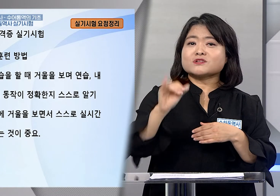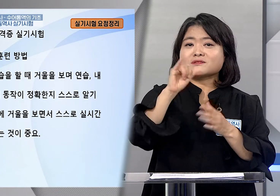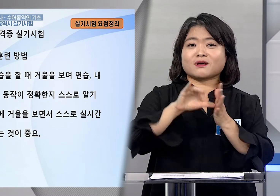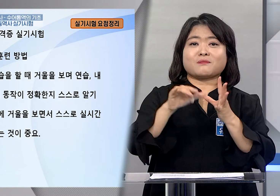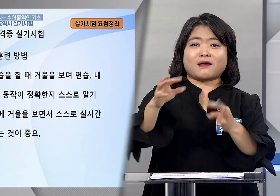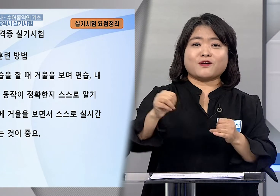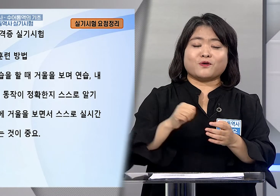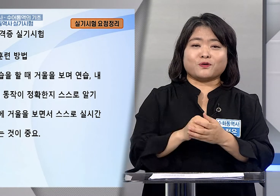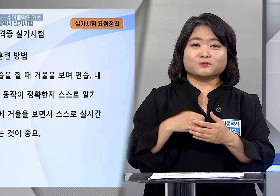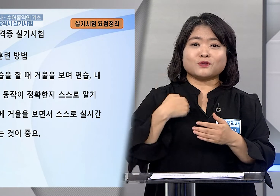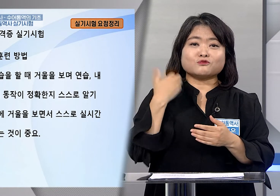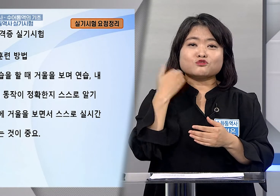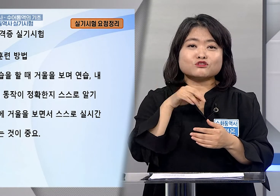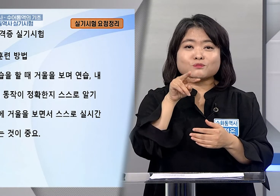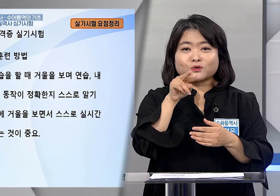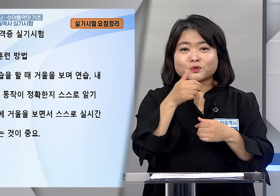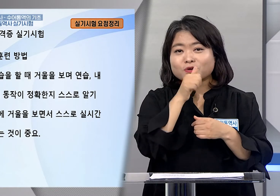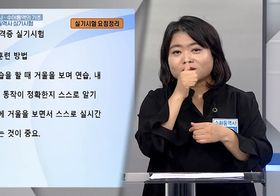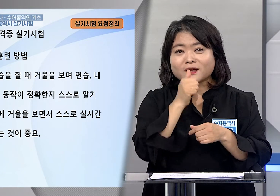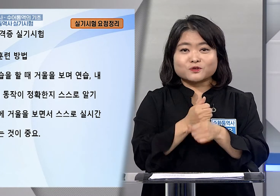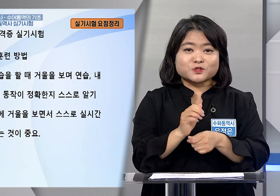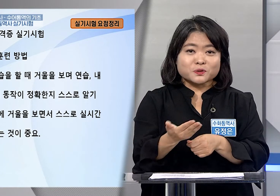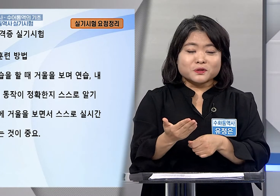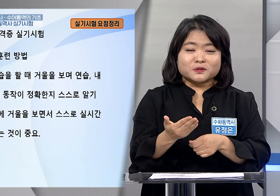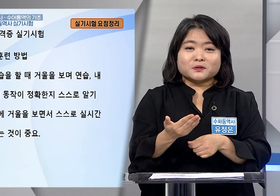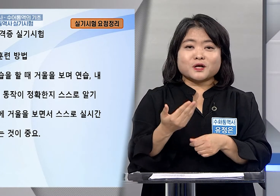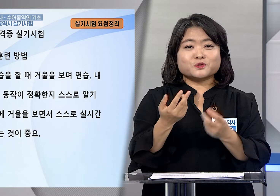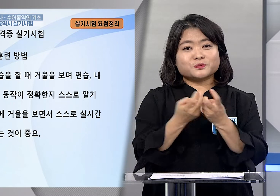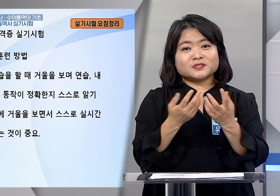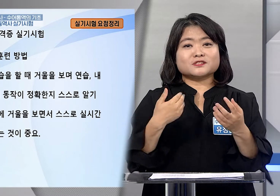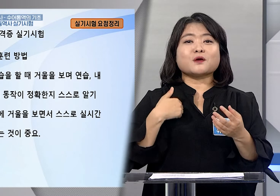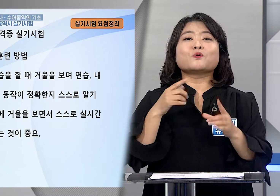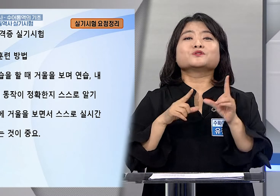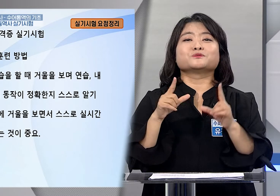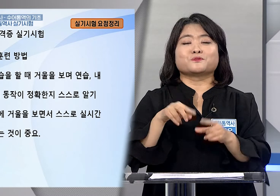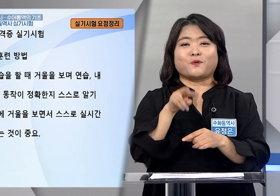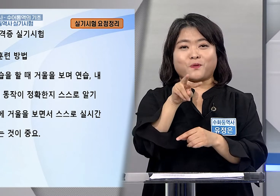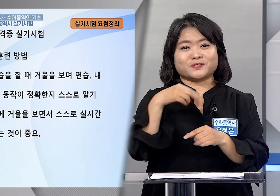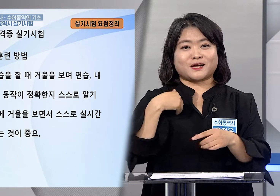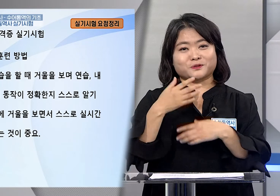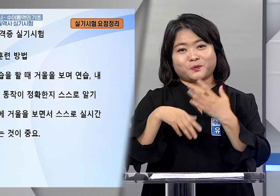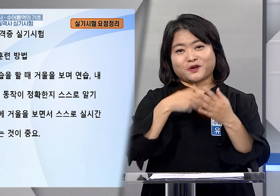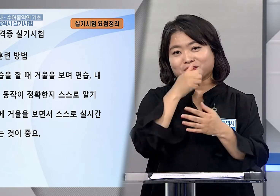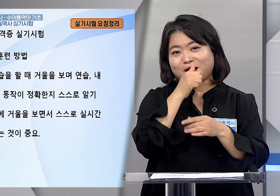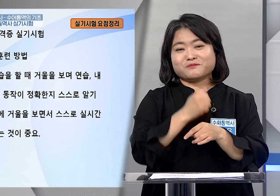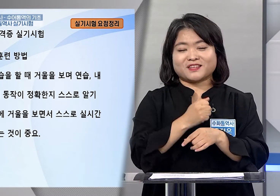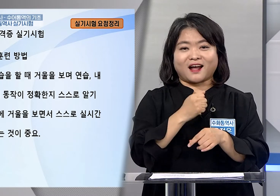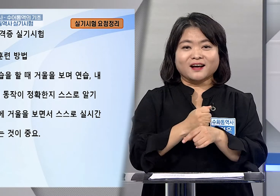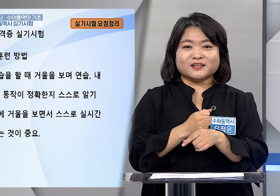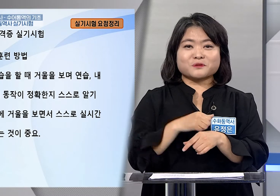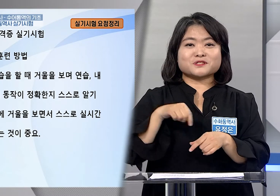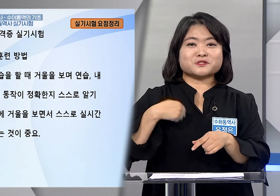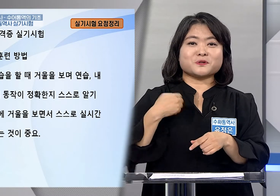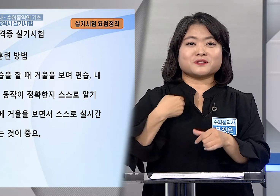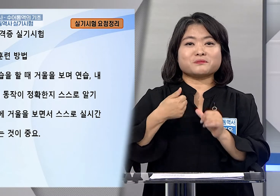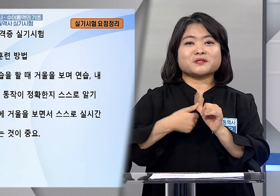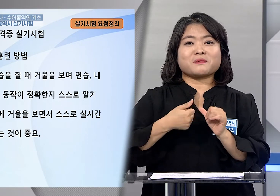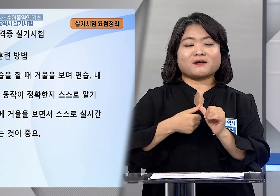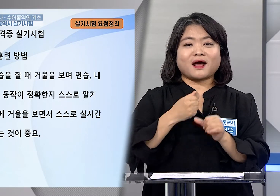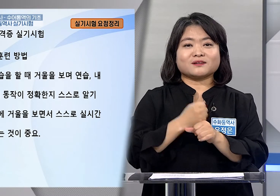때가 많아요. 그럼 난 누구를 보고 통역을 해야 되죠? 할 수 없이 제 모습을 보고 제가 통역을 합니다. 그러면 스스로 그냥 피드백을 하는